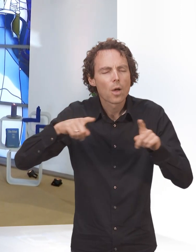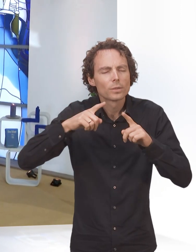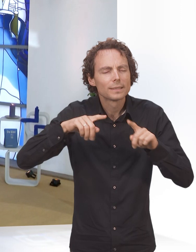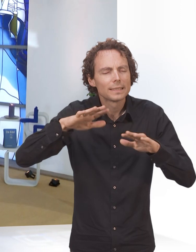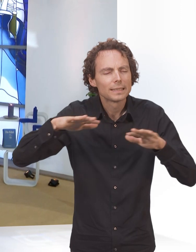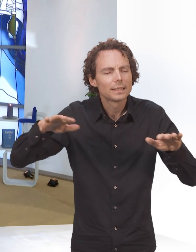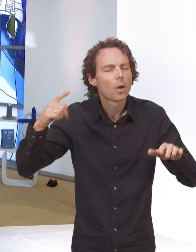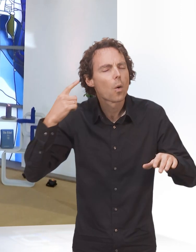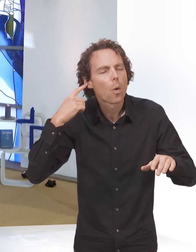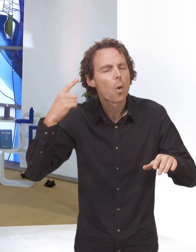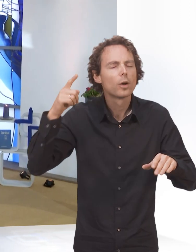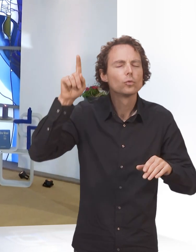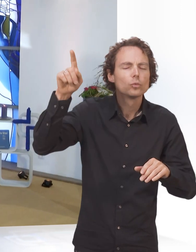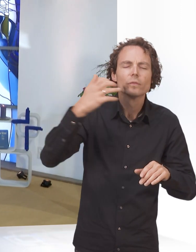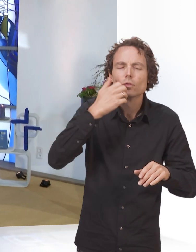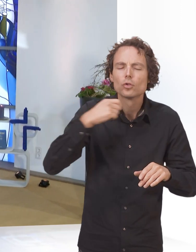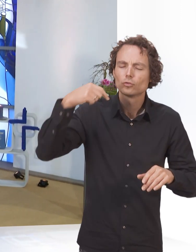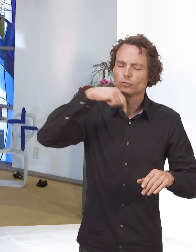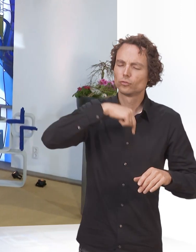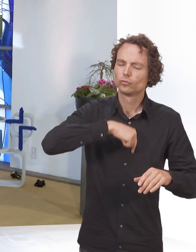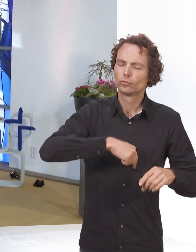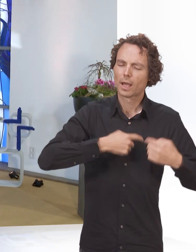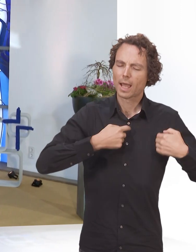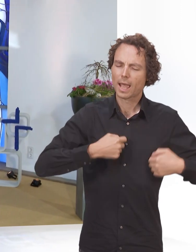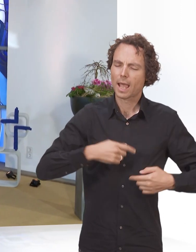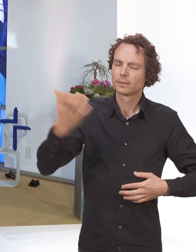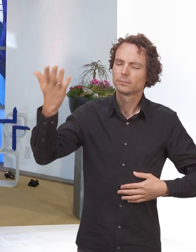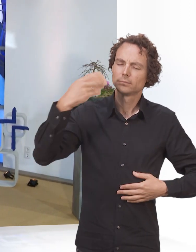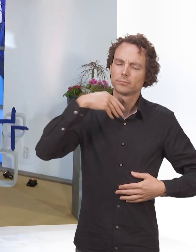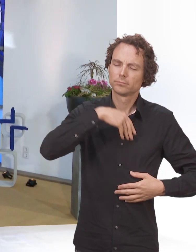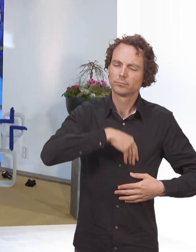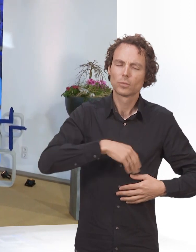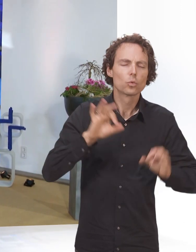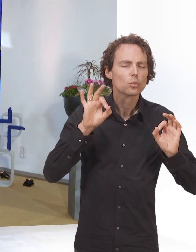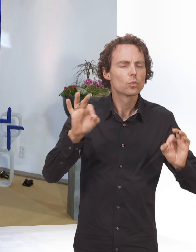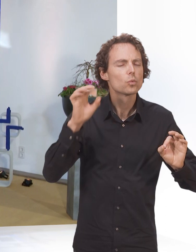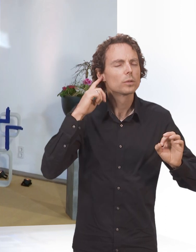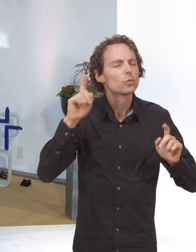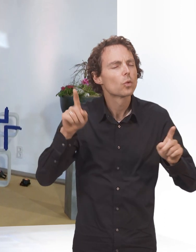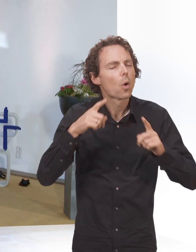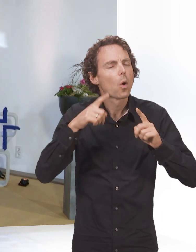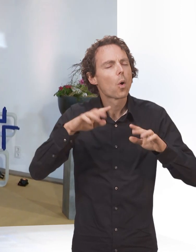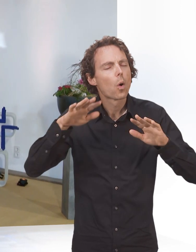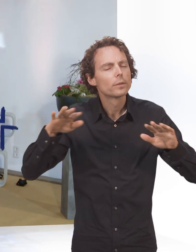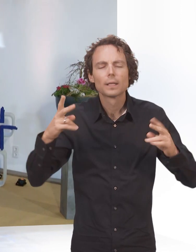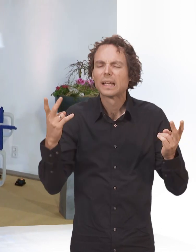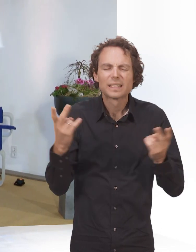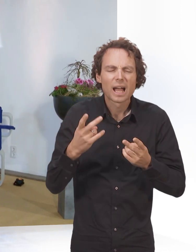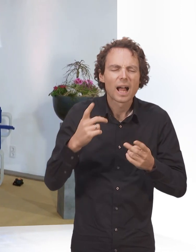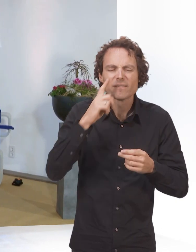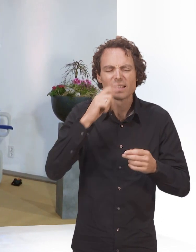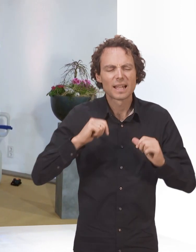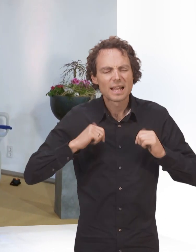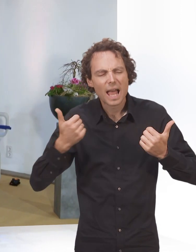und du willst in unser Herz eindringen mit den guten Tönen, egal ob das Leben mal